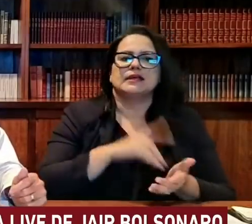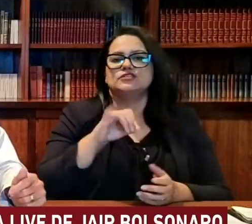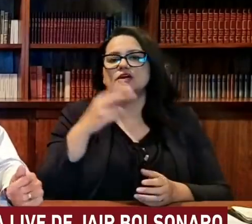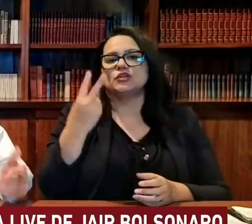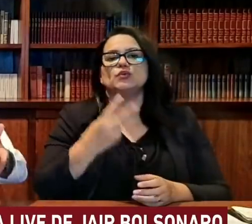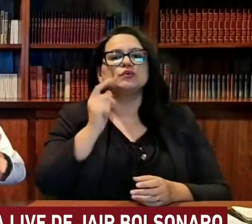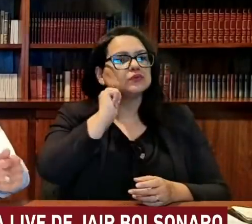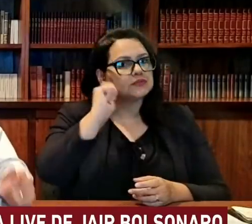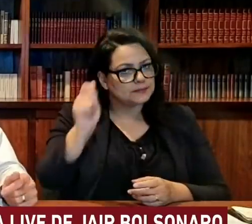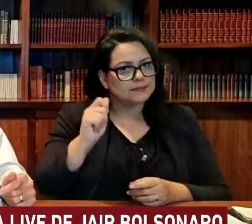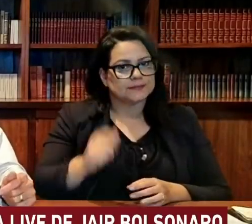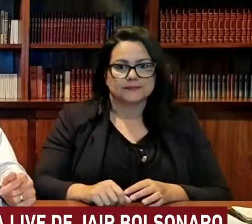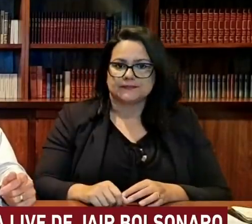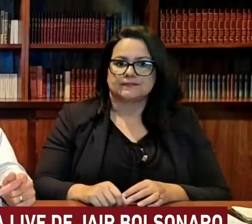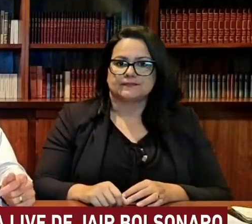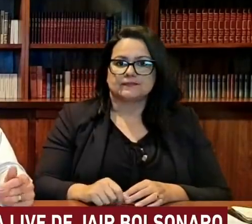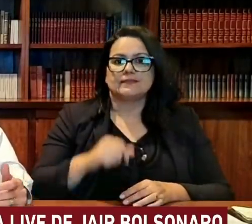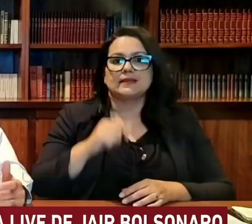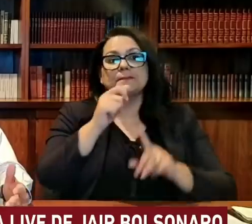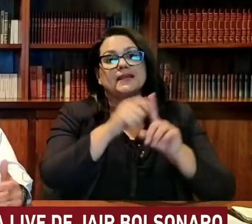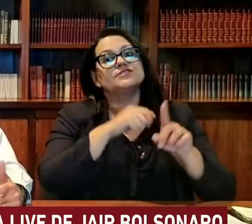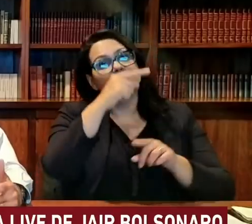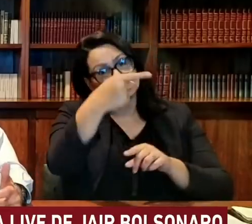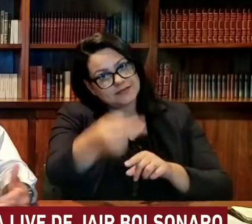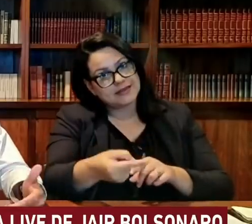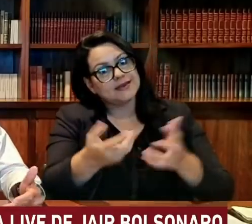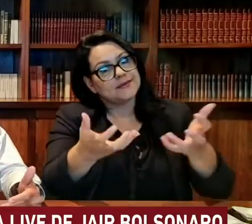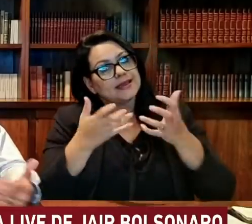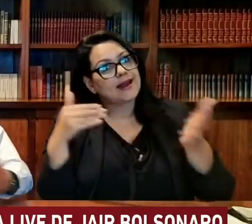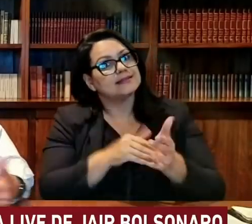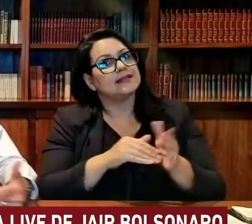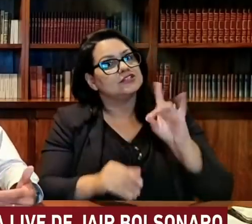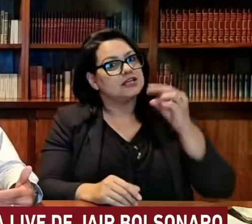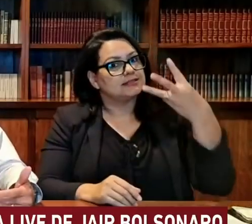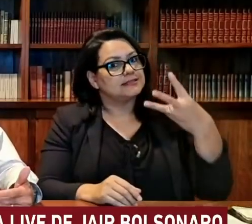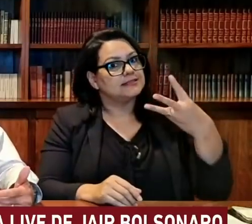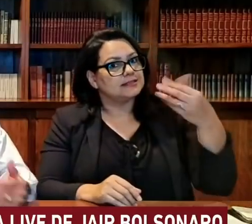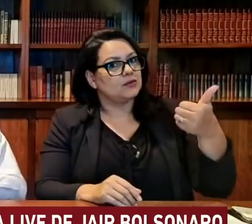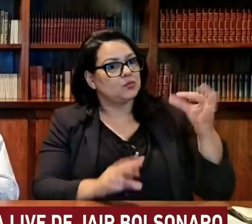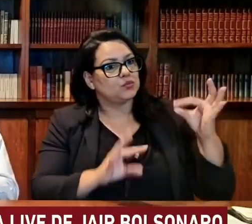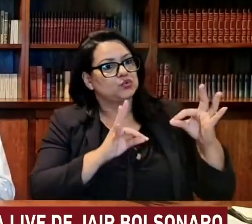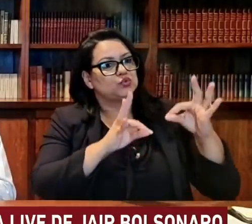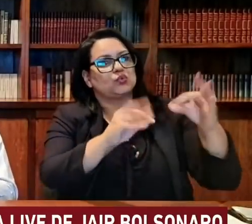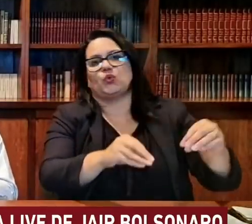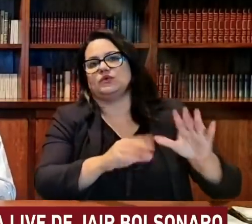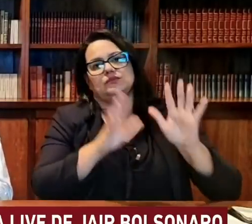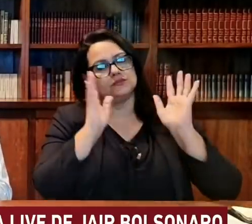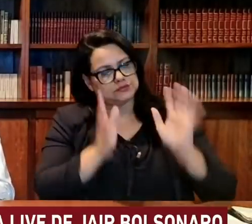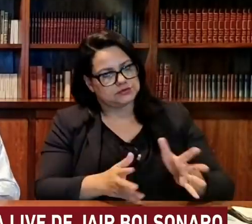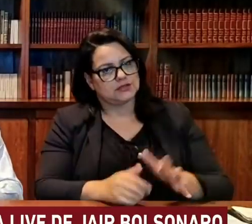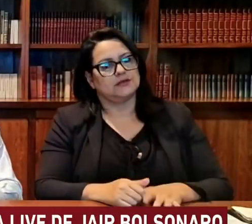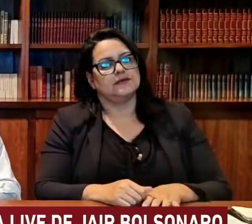abril do mês que vem. Se bem que eu espero que até o dia 31 todas as pessoas sejam.